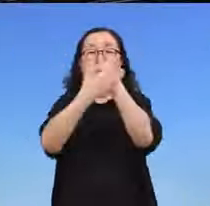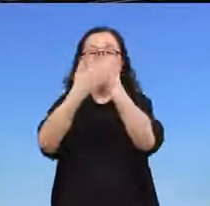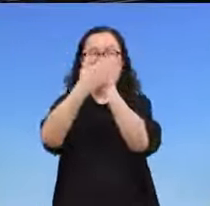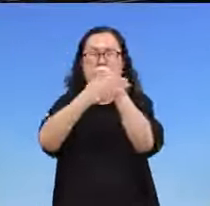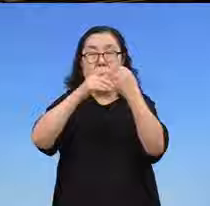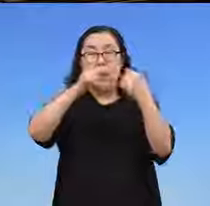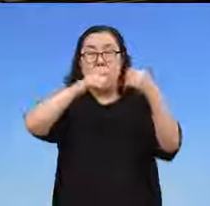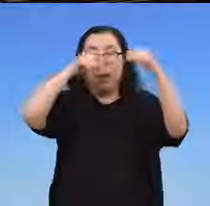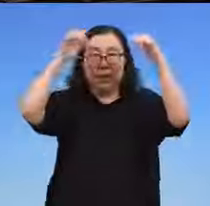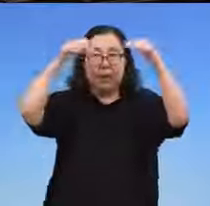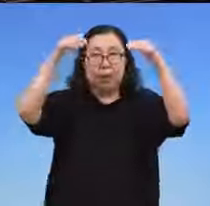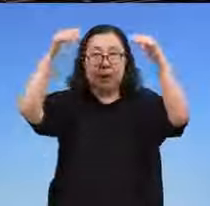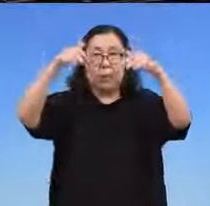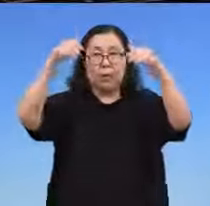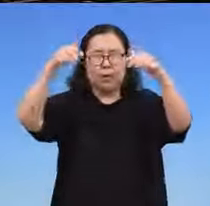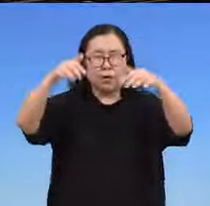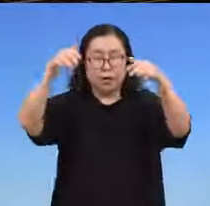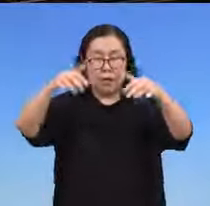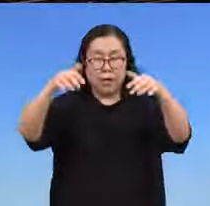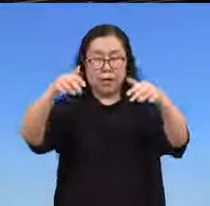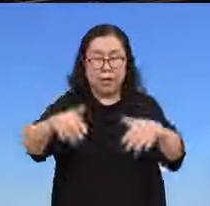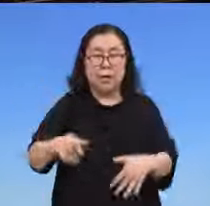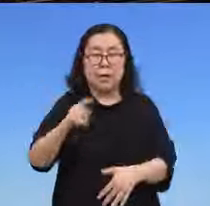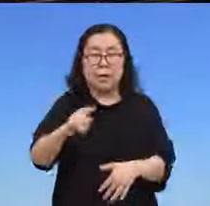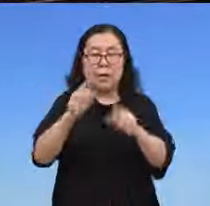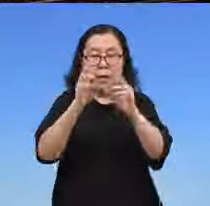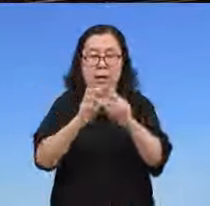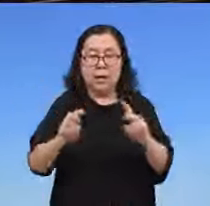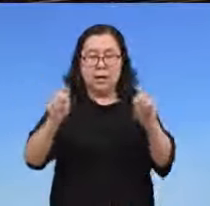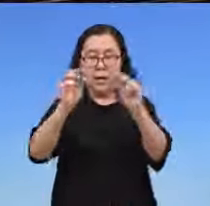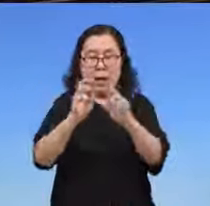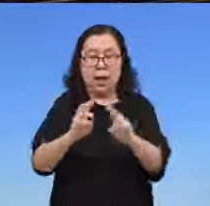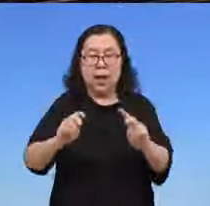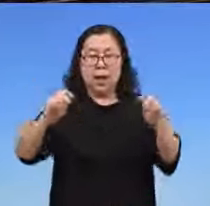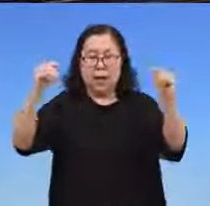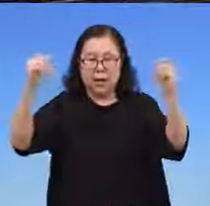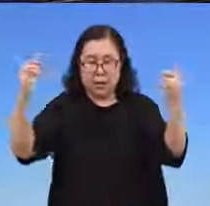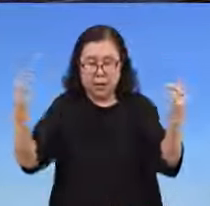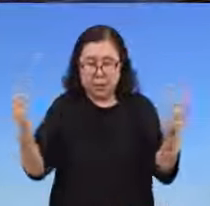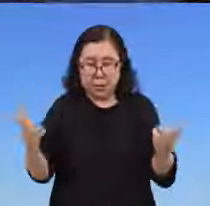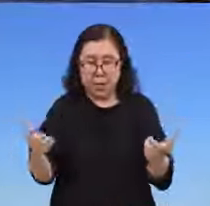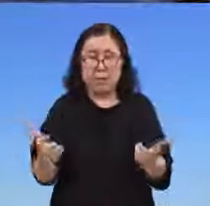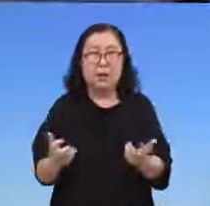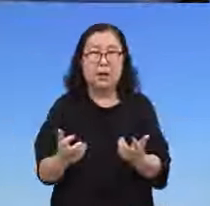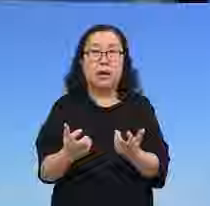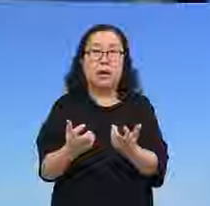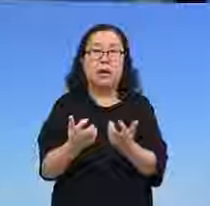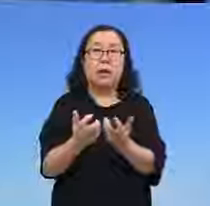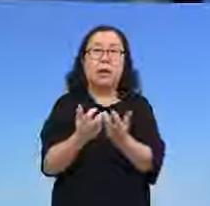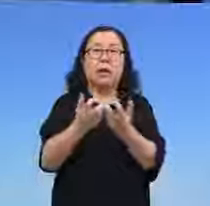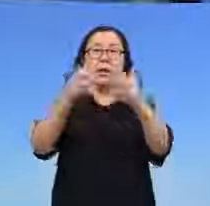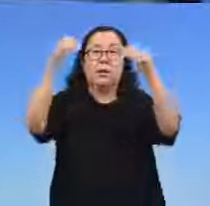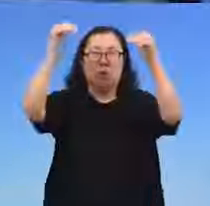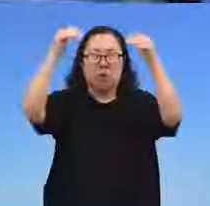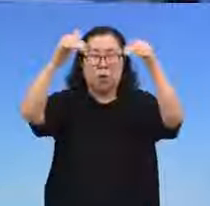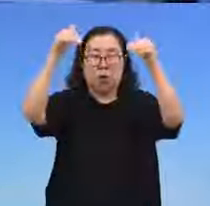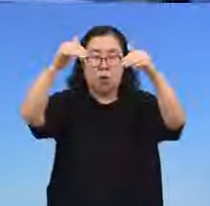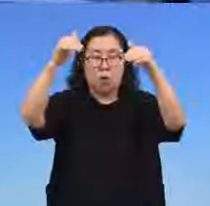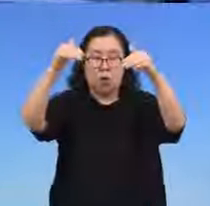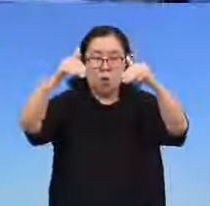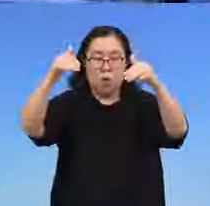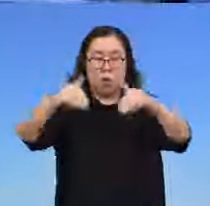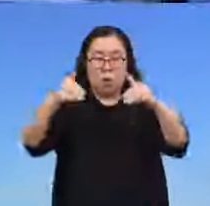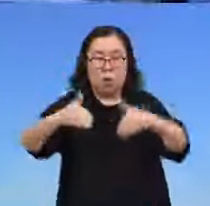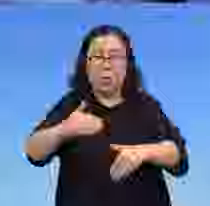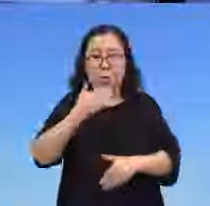은혜의 빗줄기 이 땅 가득 내리도록 여러분 간절히 갈망하며